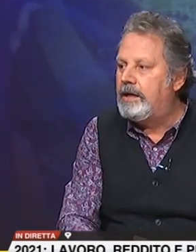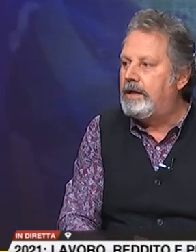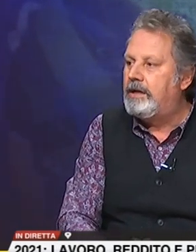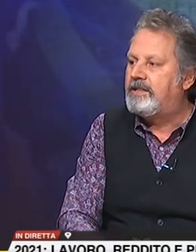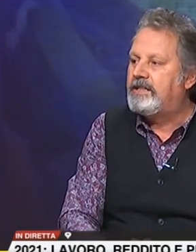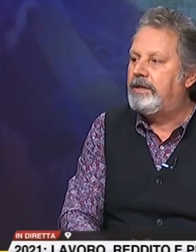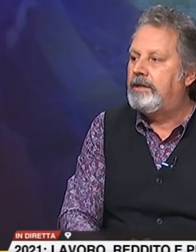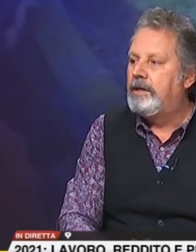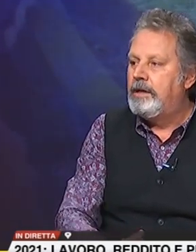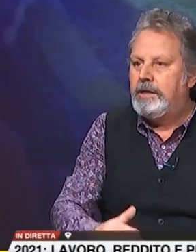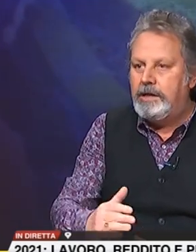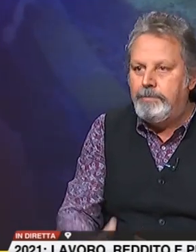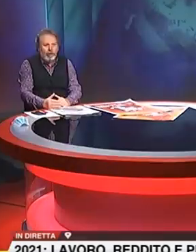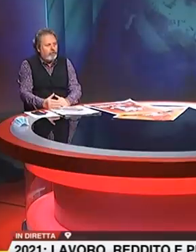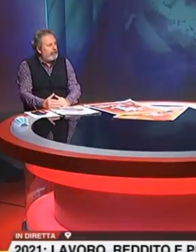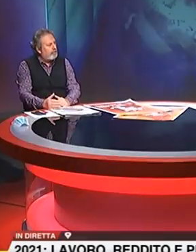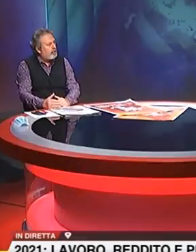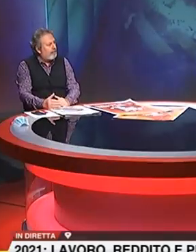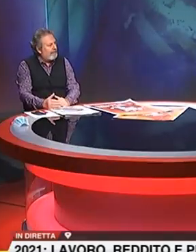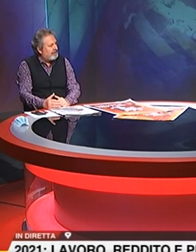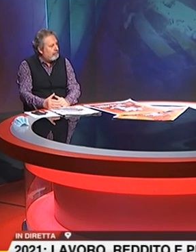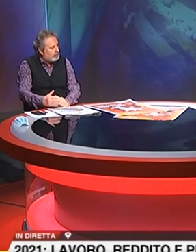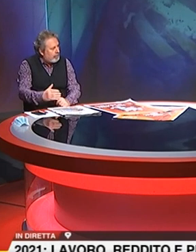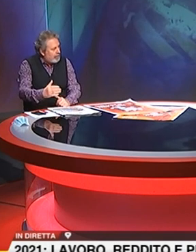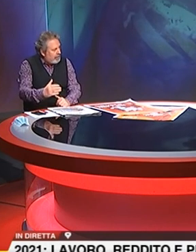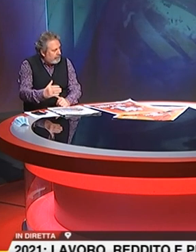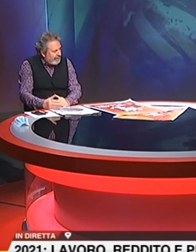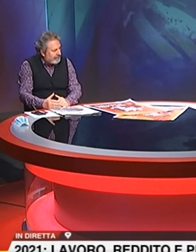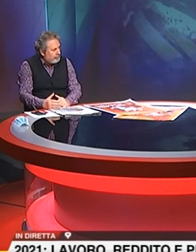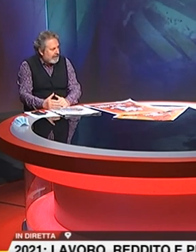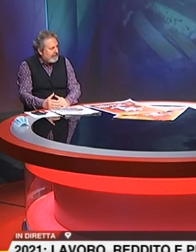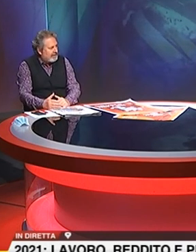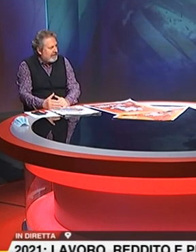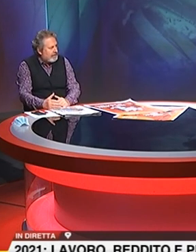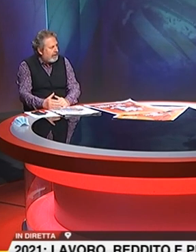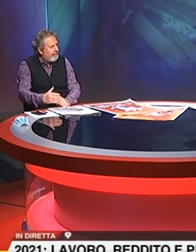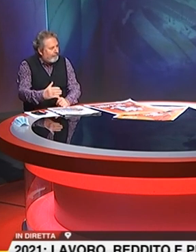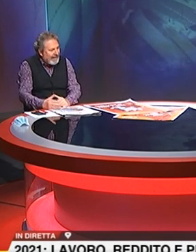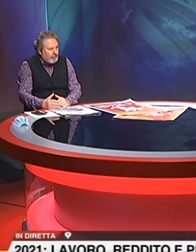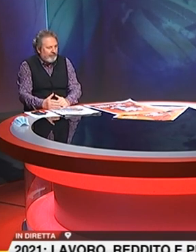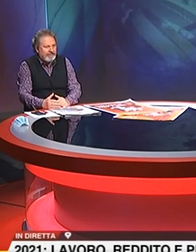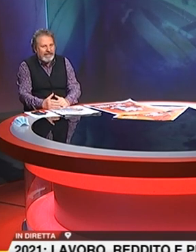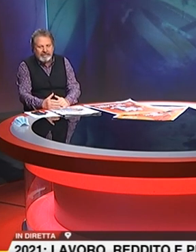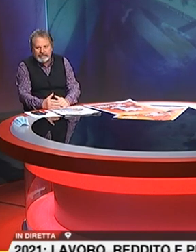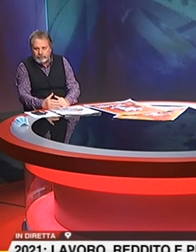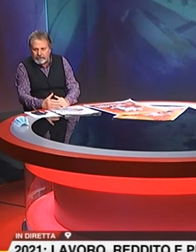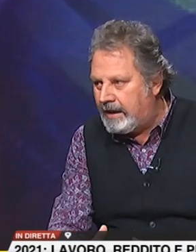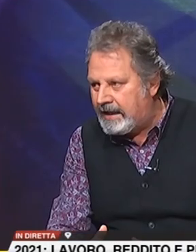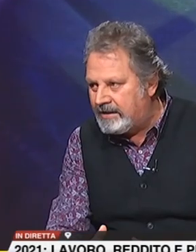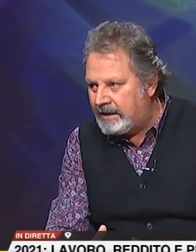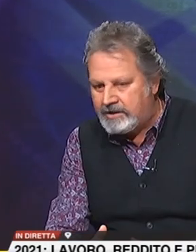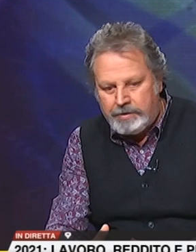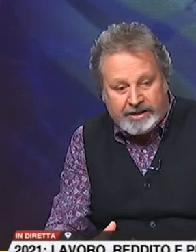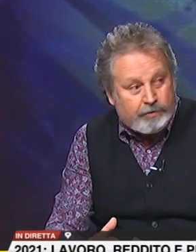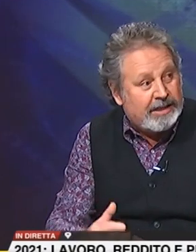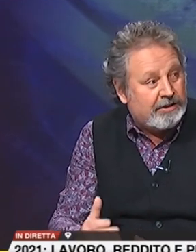dei licenziamenti. Cosa significherebbe? Il blocco va mantenuto. Va mantenuta la cassa integrazione, vanno rifinanziate anche tutte quelle